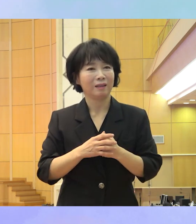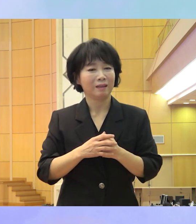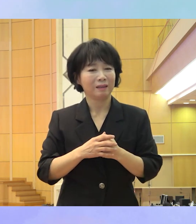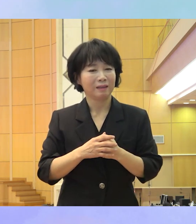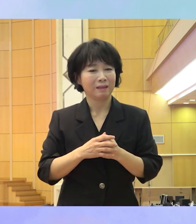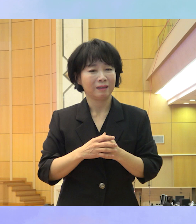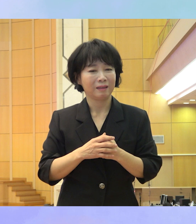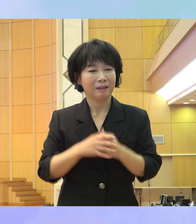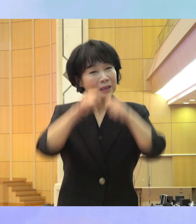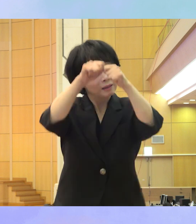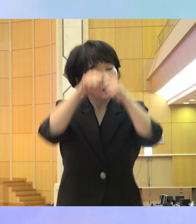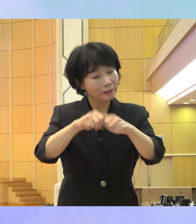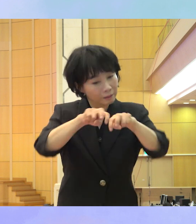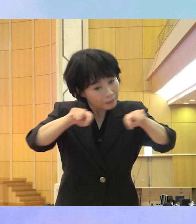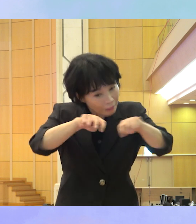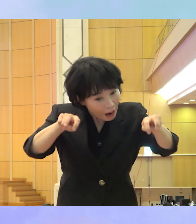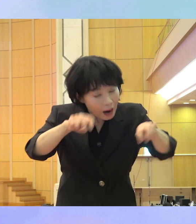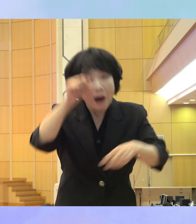알고 보면